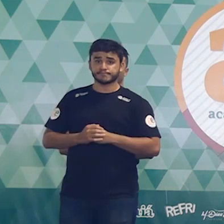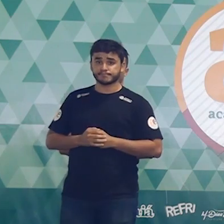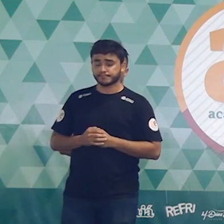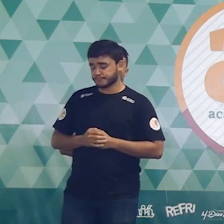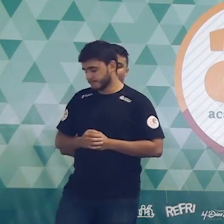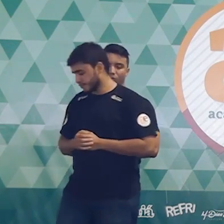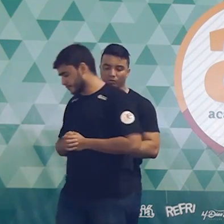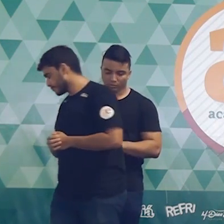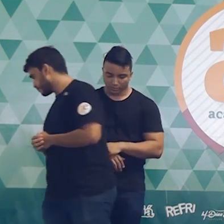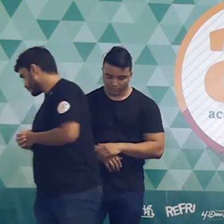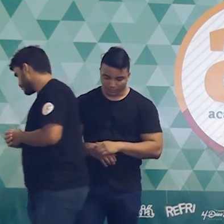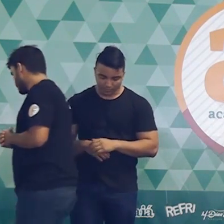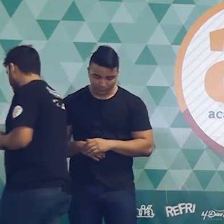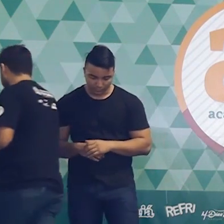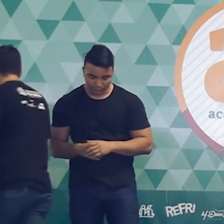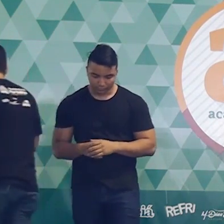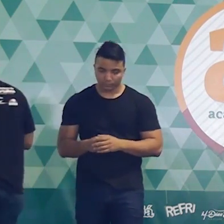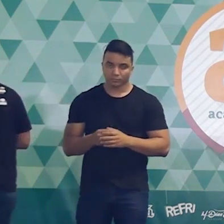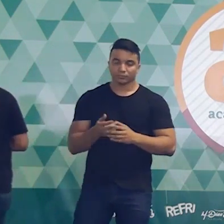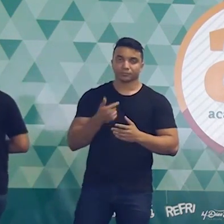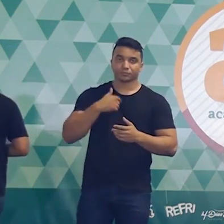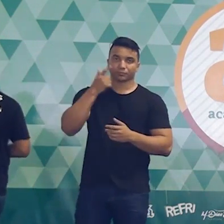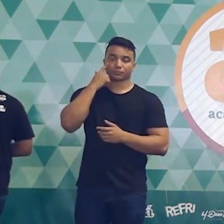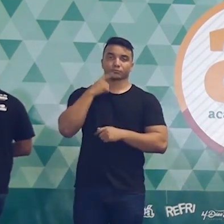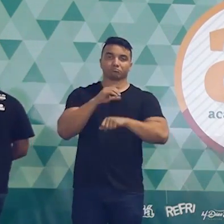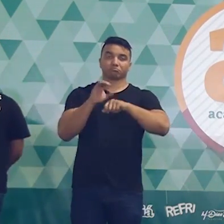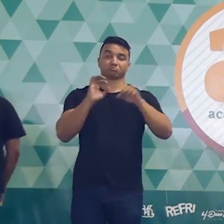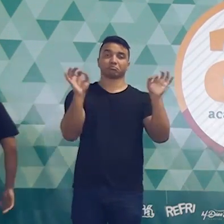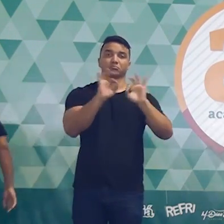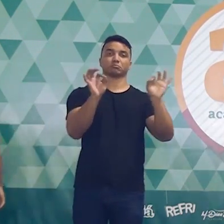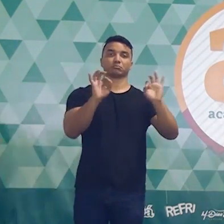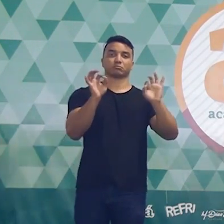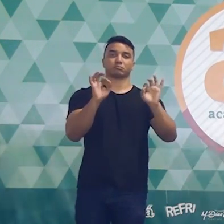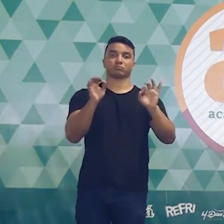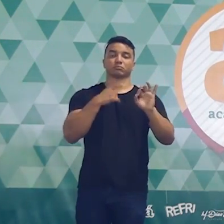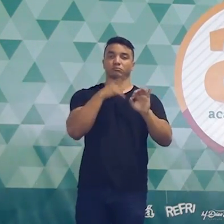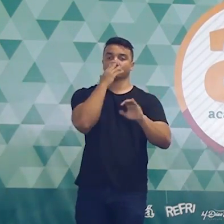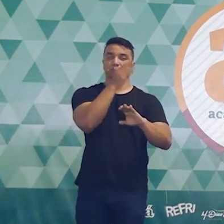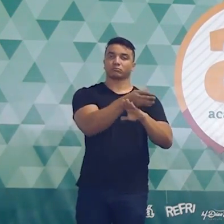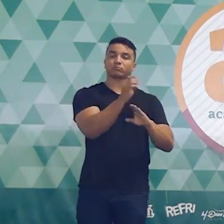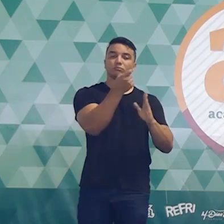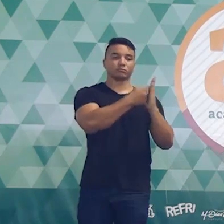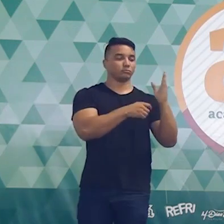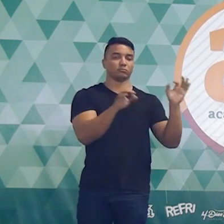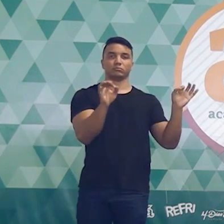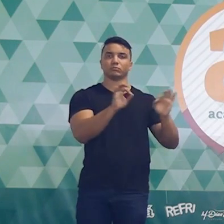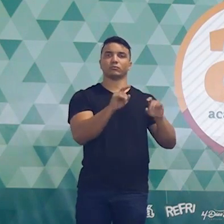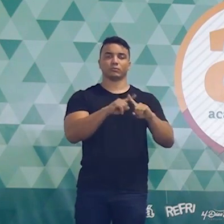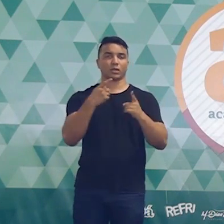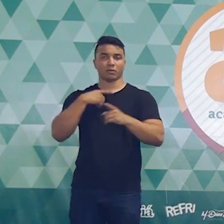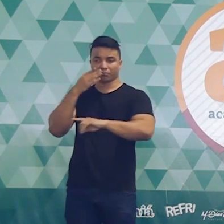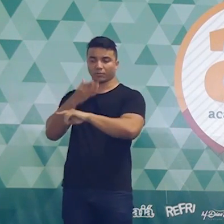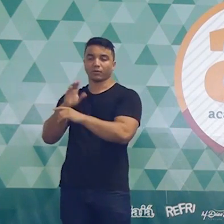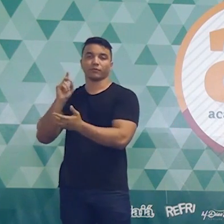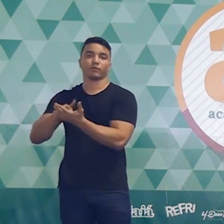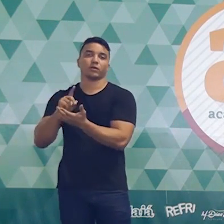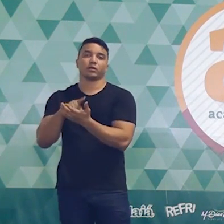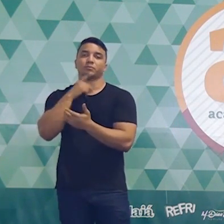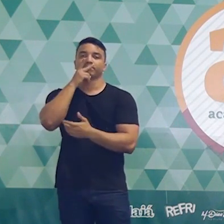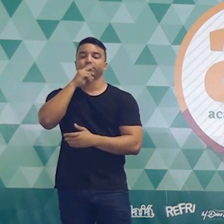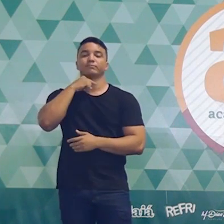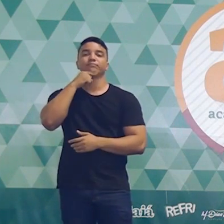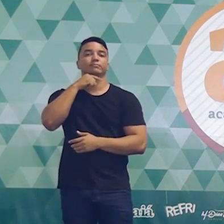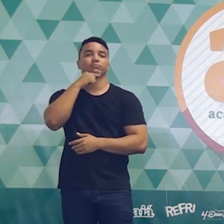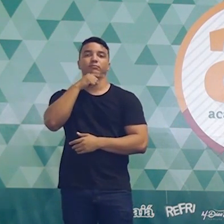Não é zero, mas também não possibilita que ninguém se insira em curso nenhum com 100 pontos na redação. Então, na prática, isso não